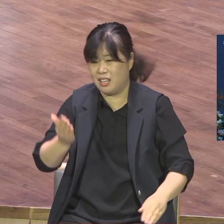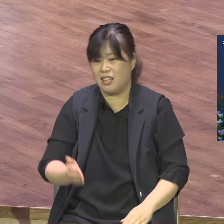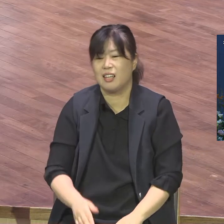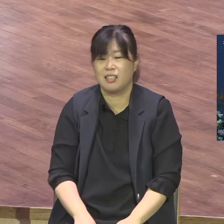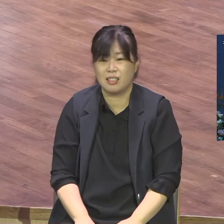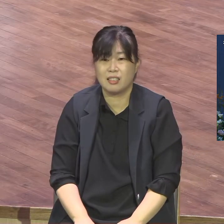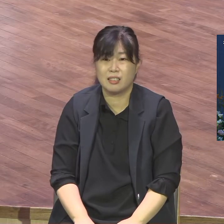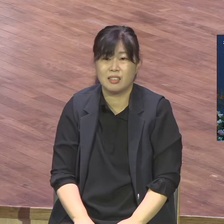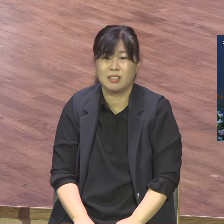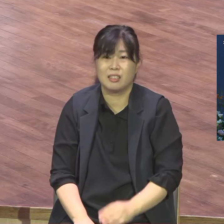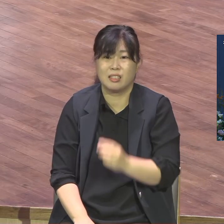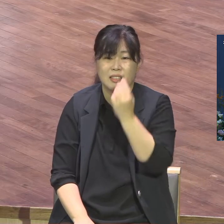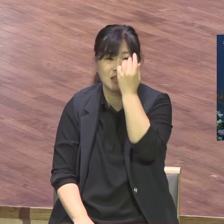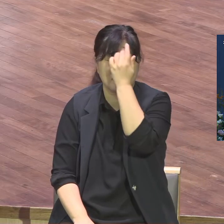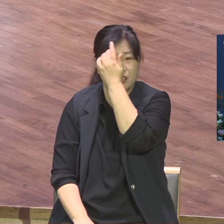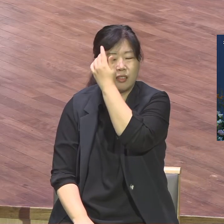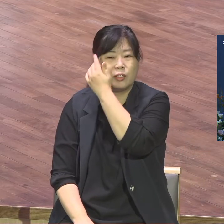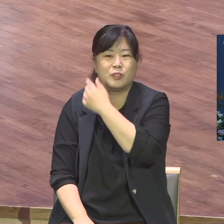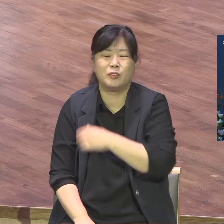이